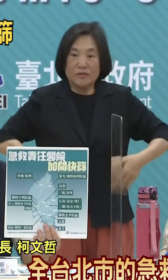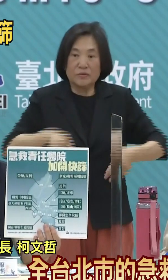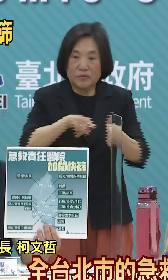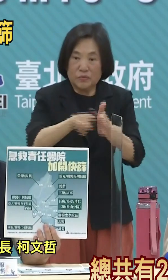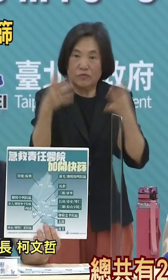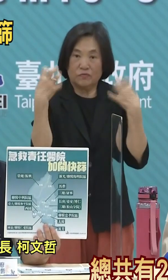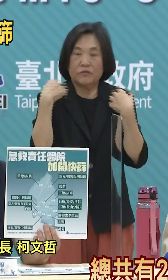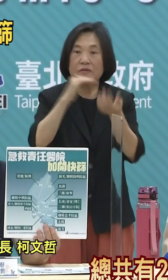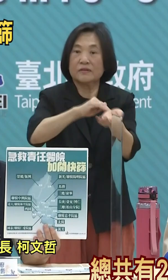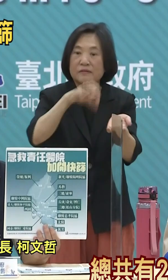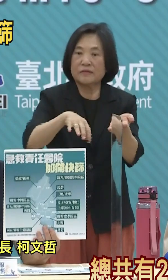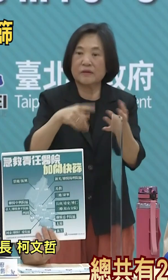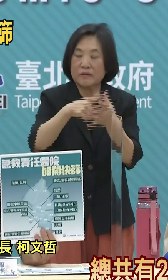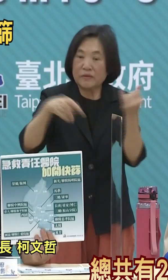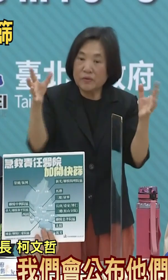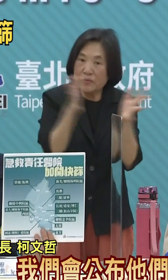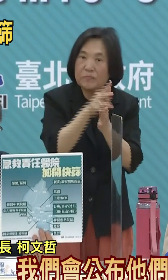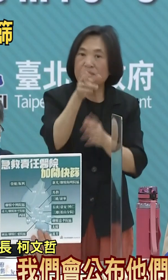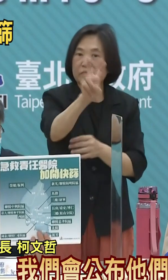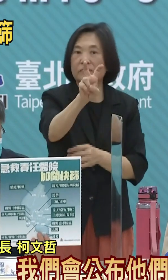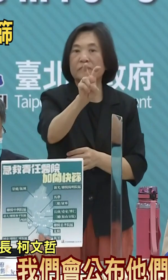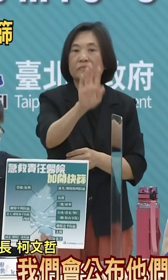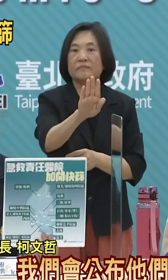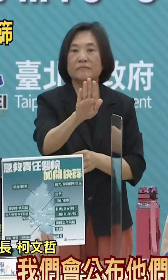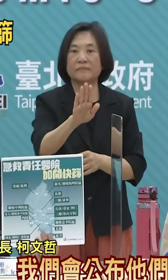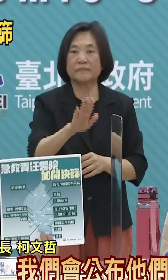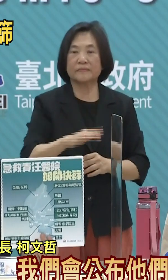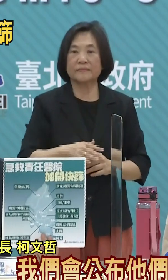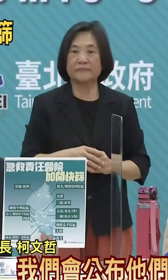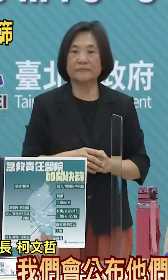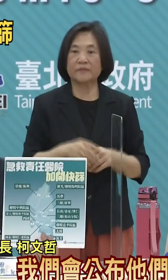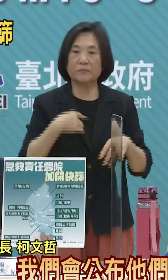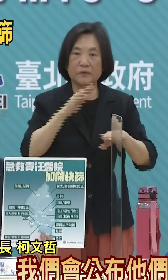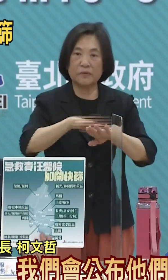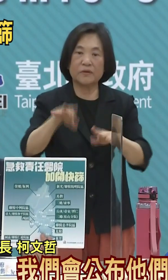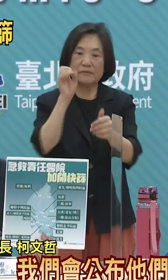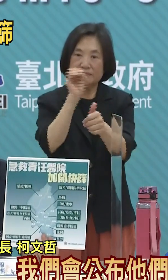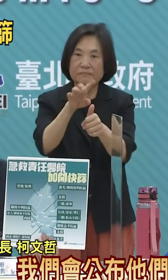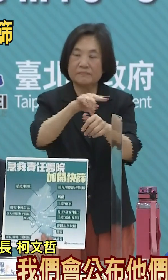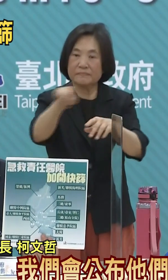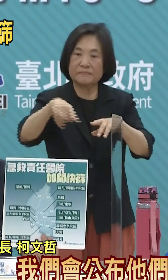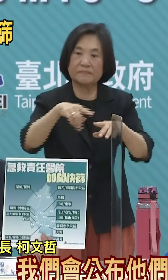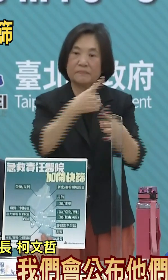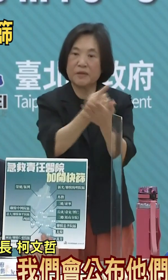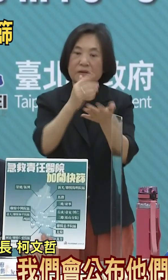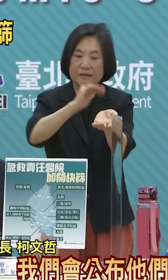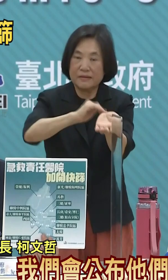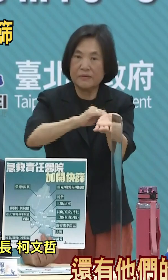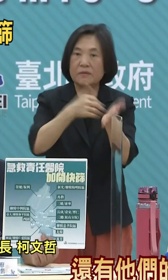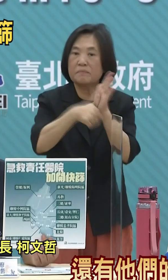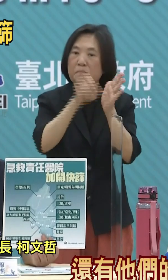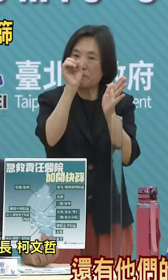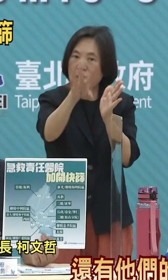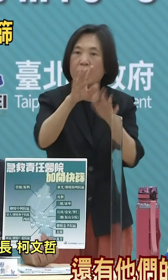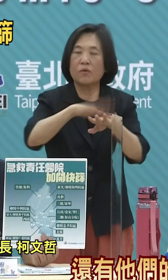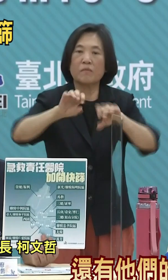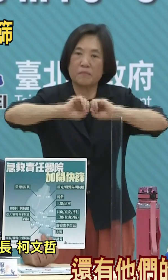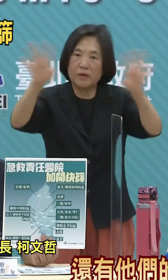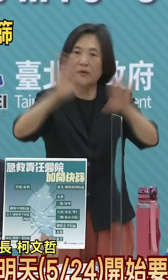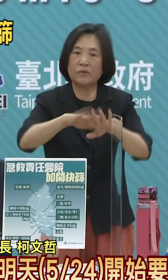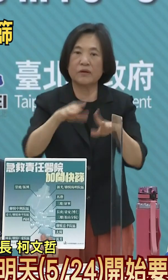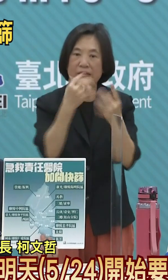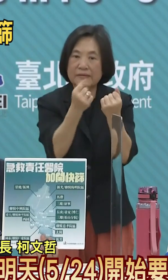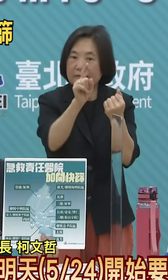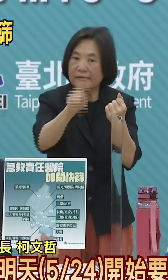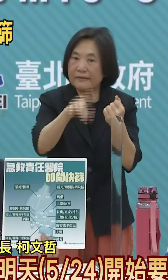院总共有20家，那我们会公布他们的医院名称哦，还有他们的位置，